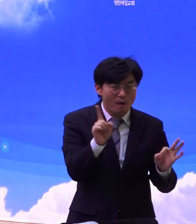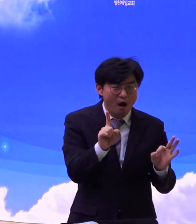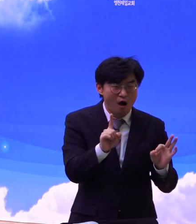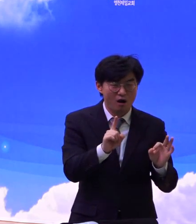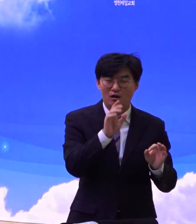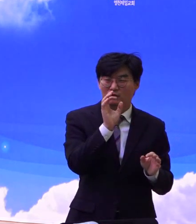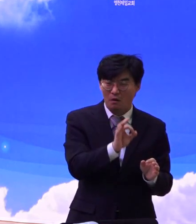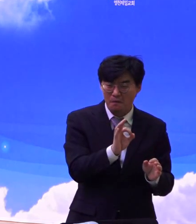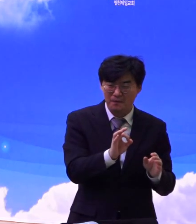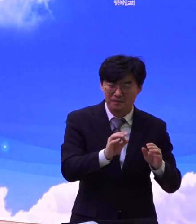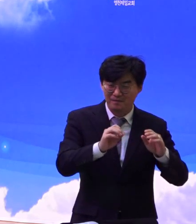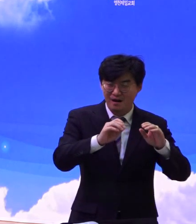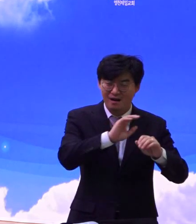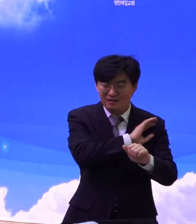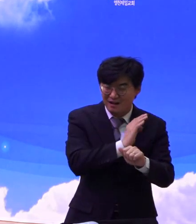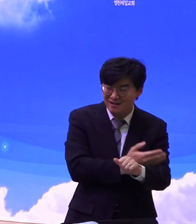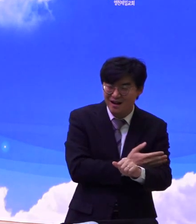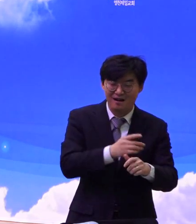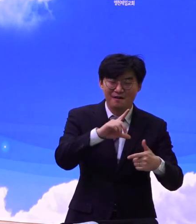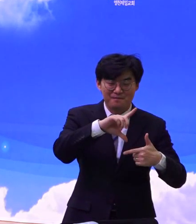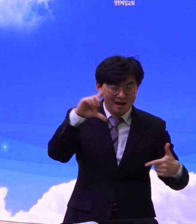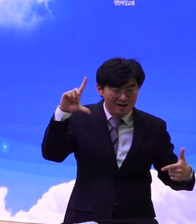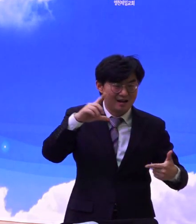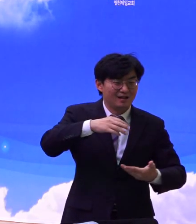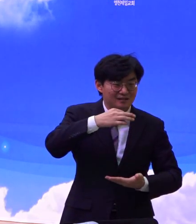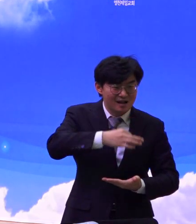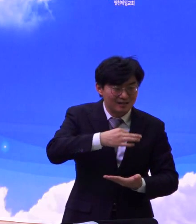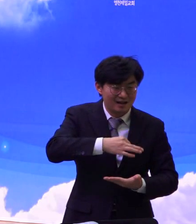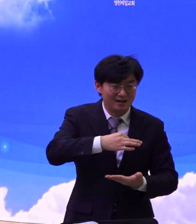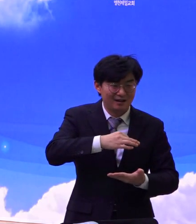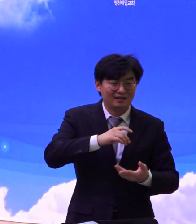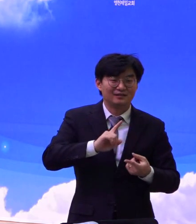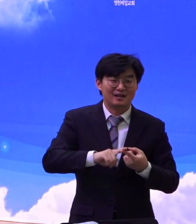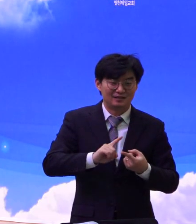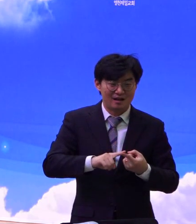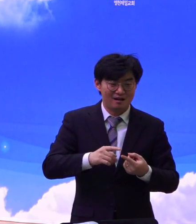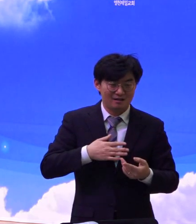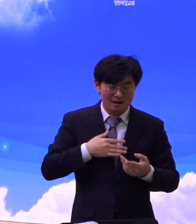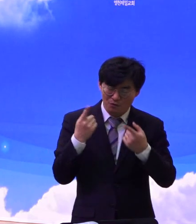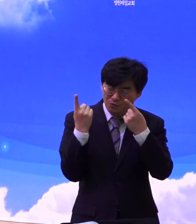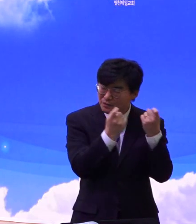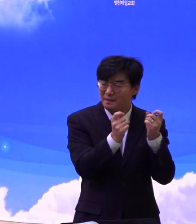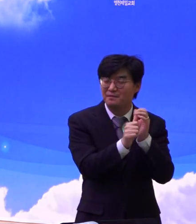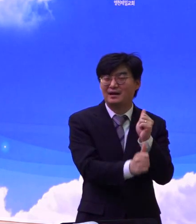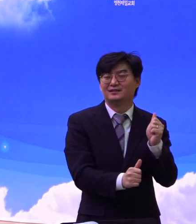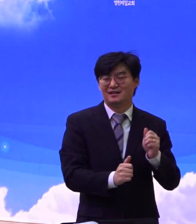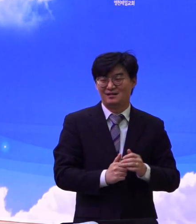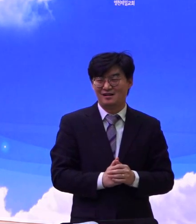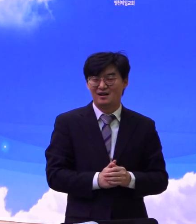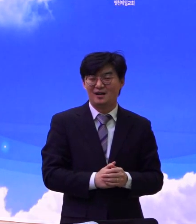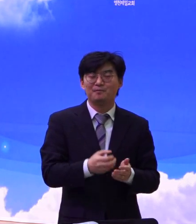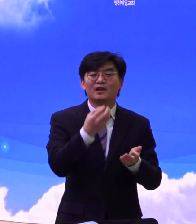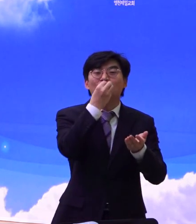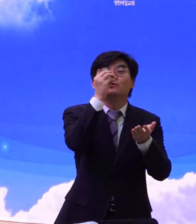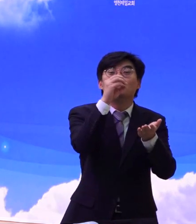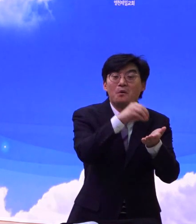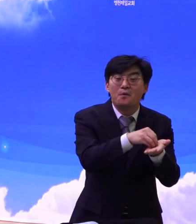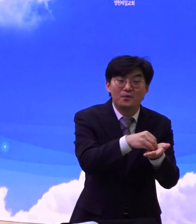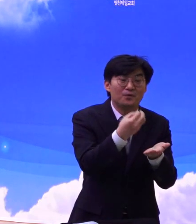권력을 통해 나타나는 것들, 명예를 통해서 얻게 되는 것들, 이런 것들이 우리를 사로잡습니다. 그래서 결국 우리도